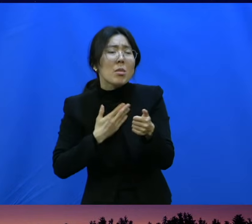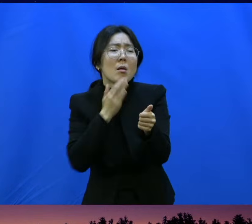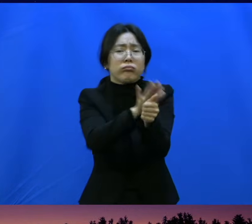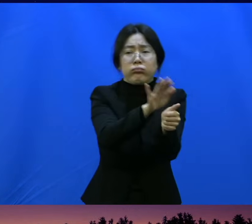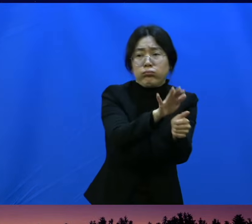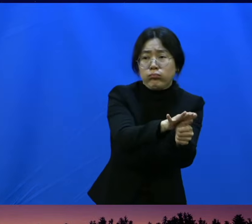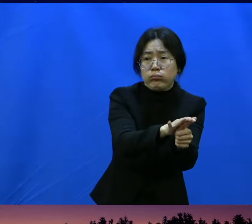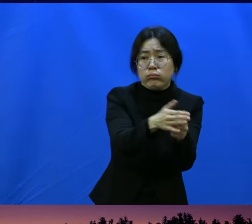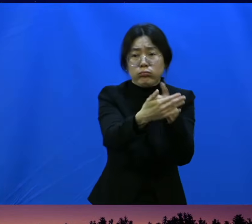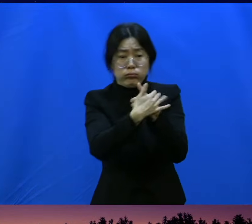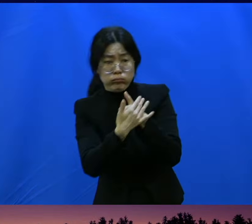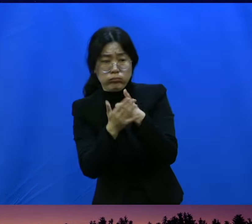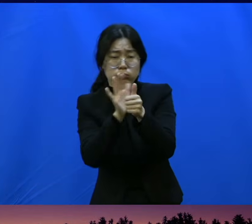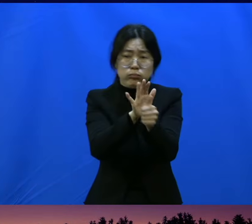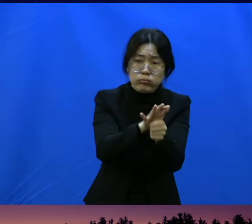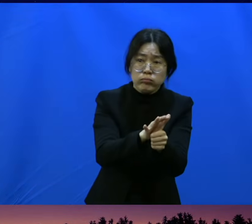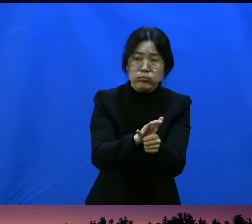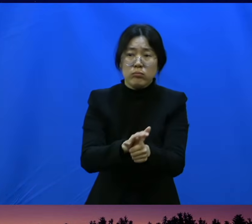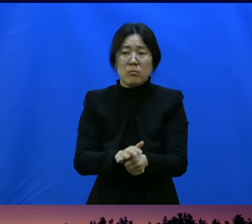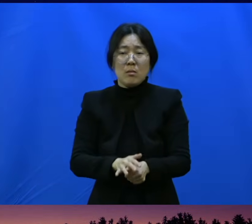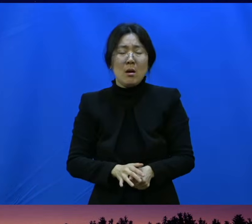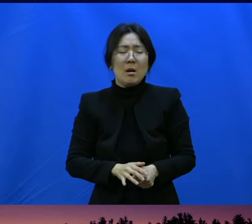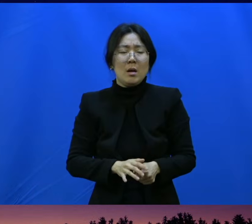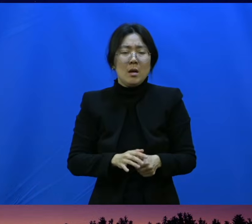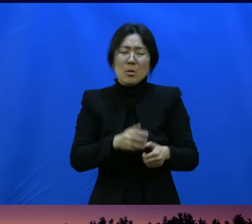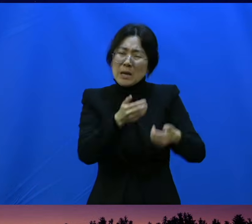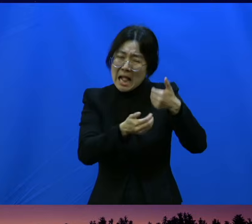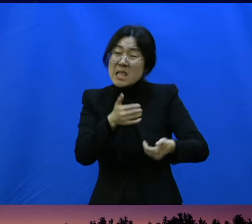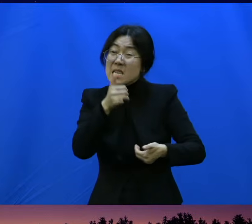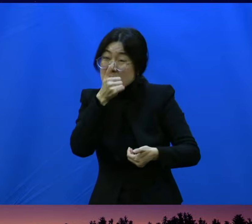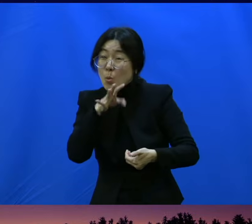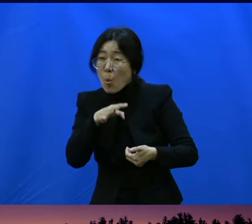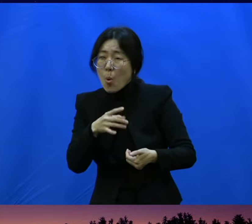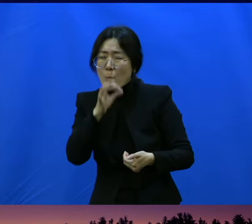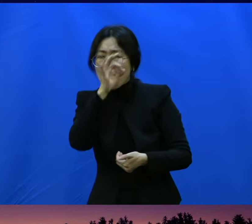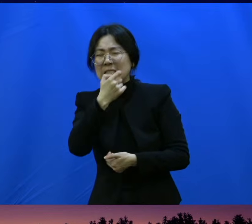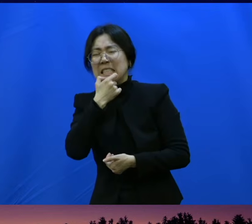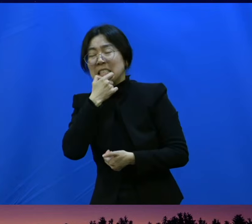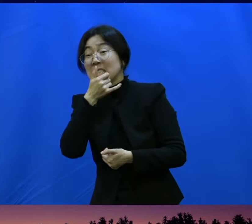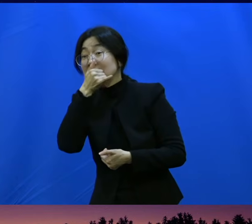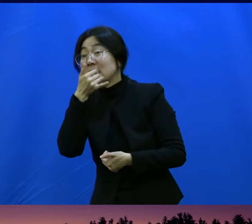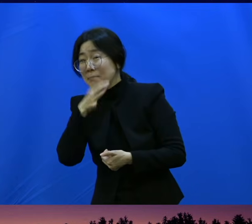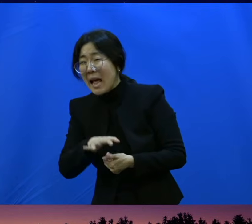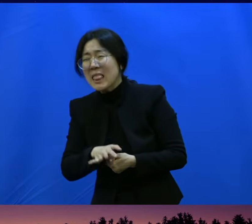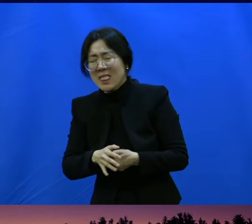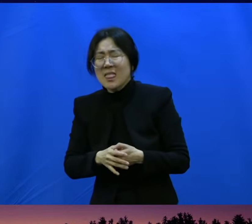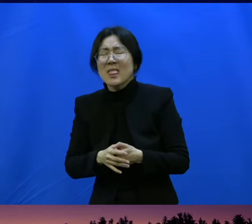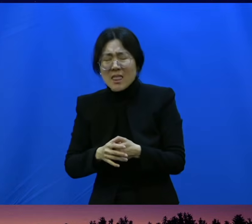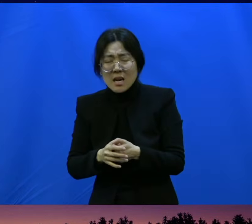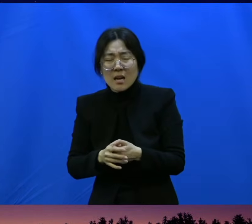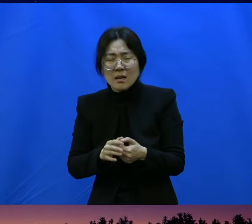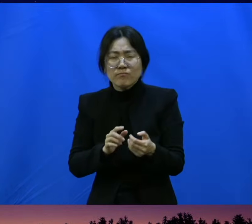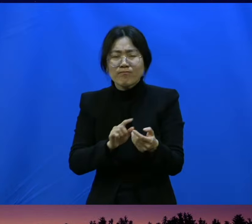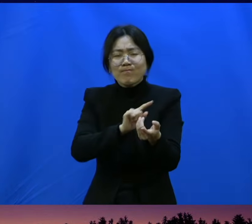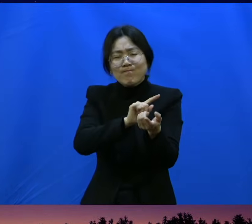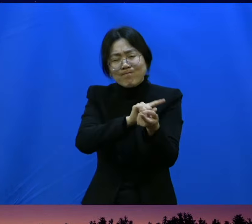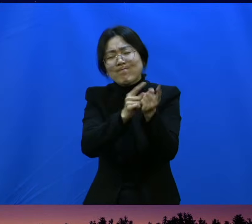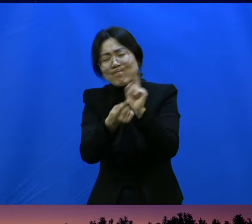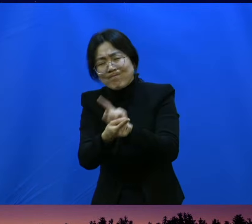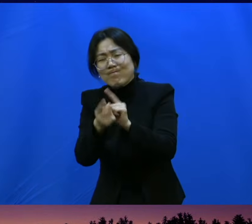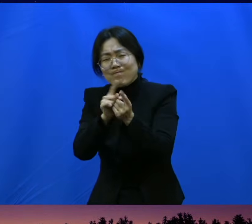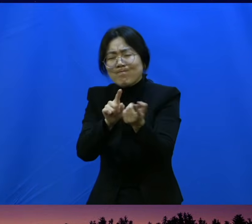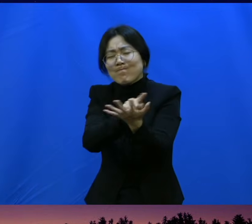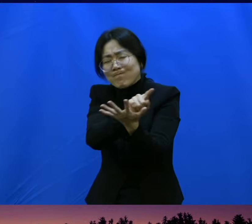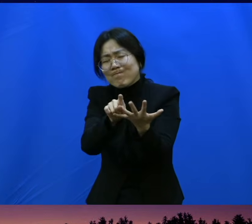함께 부딪히고 함께 때로는 갈등을 겪으며 상처를 받기도 하고 그러면서 서로를